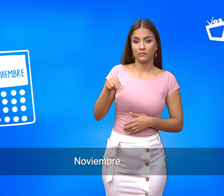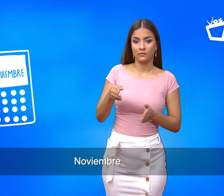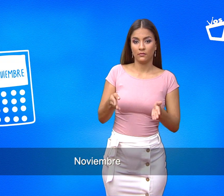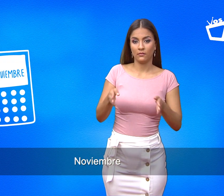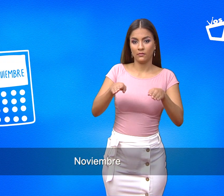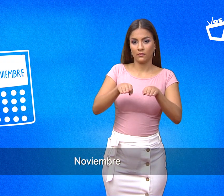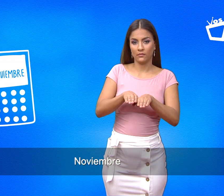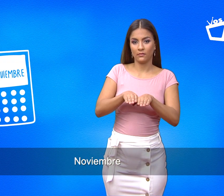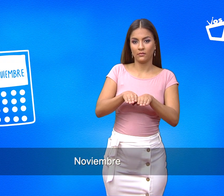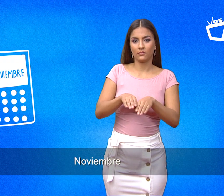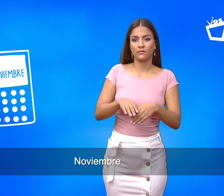noviembre